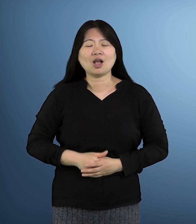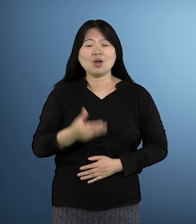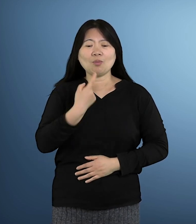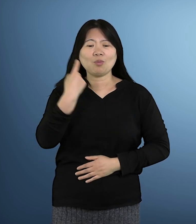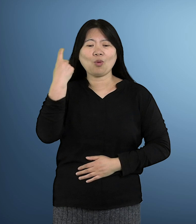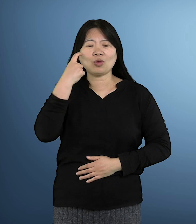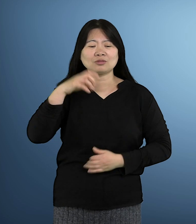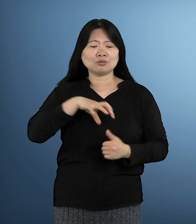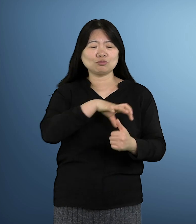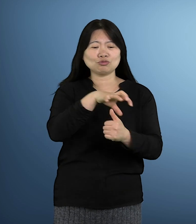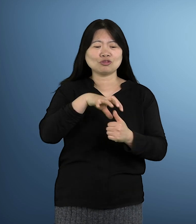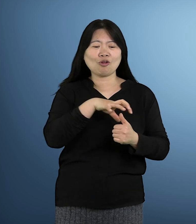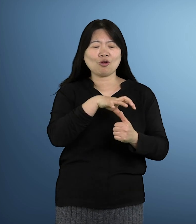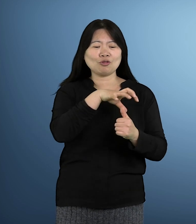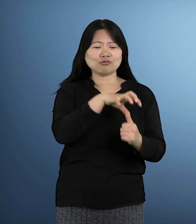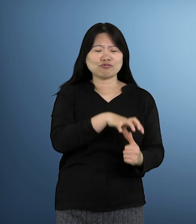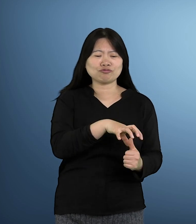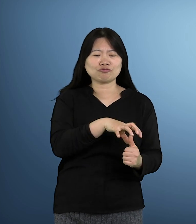복음을 묶을 수가 없었어요.